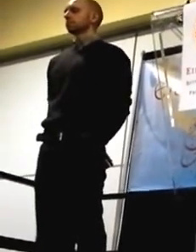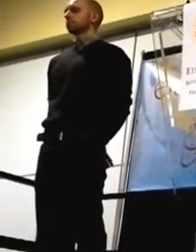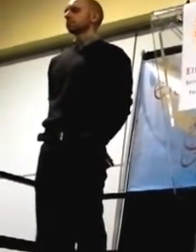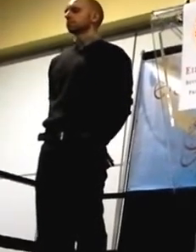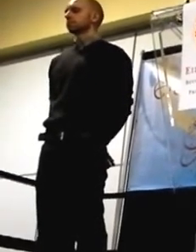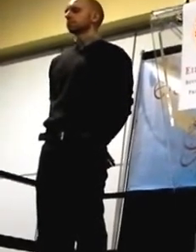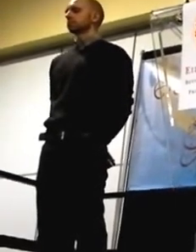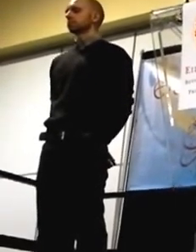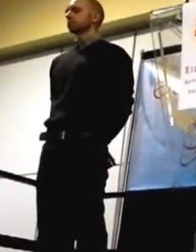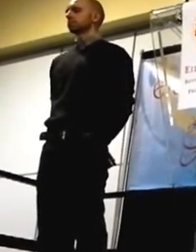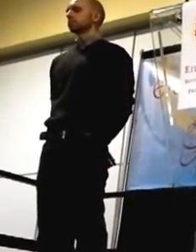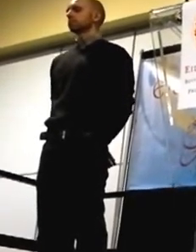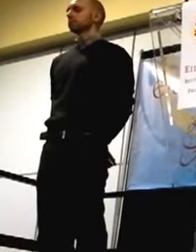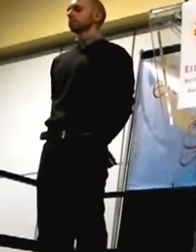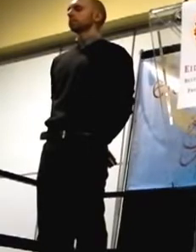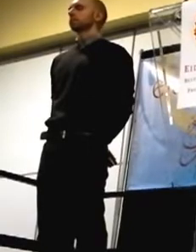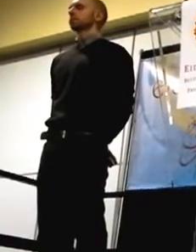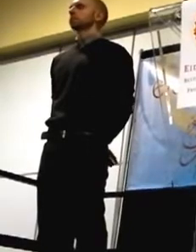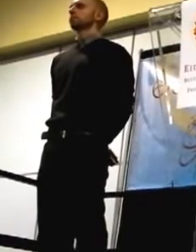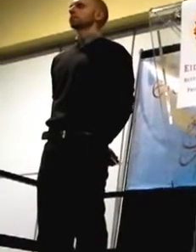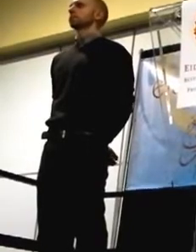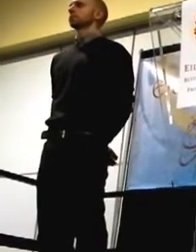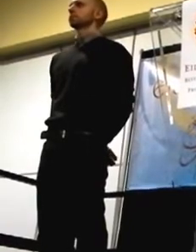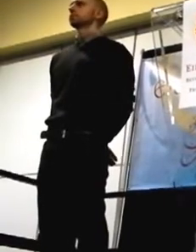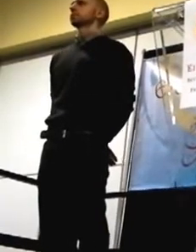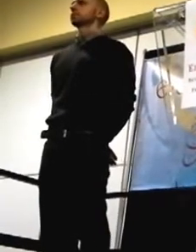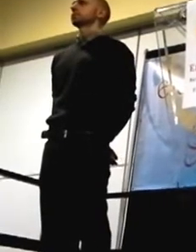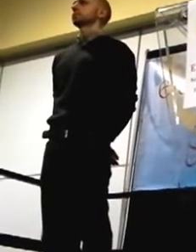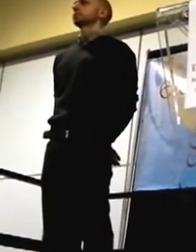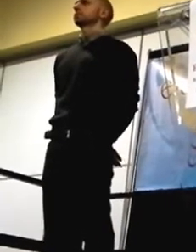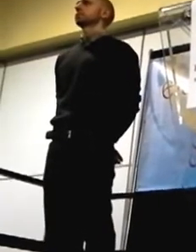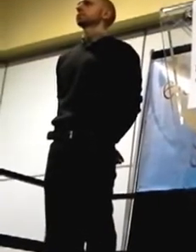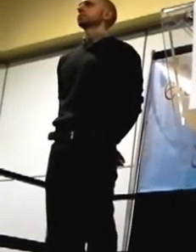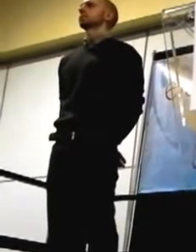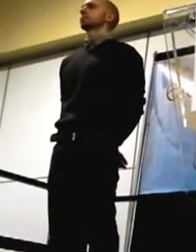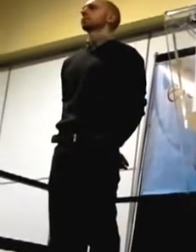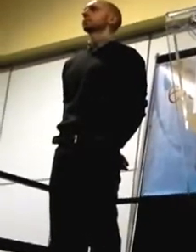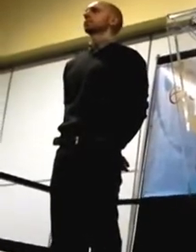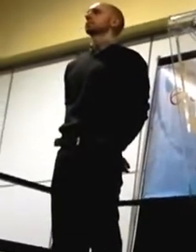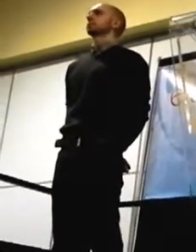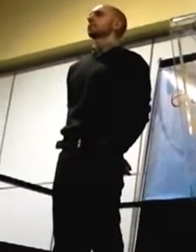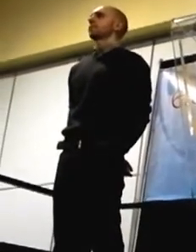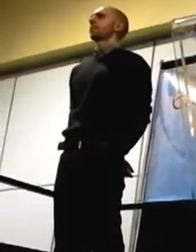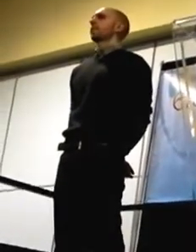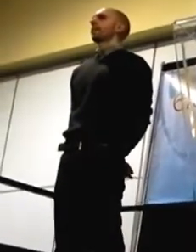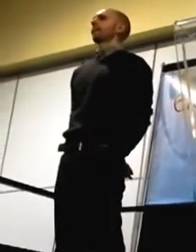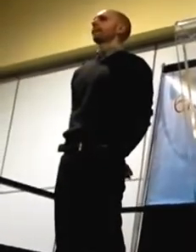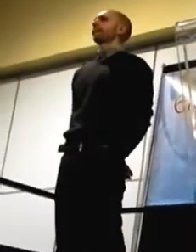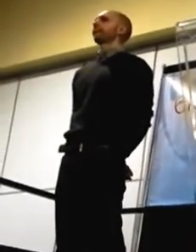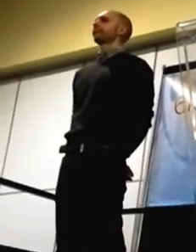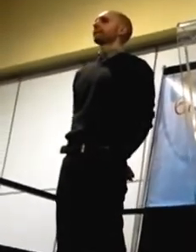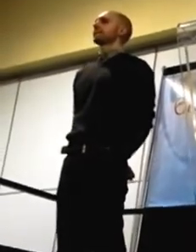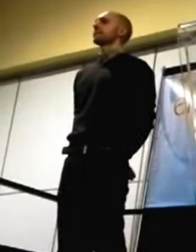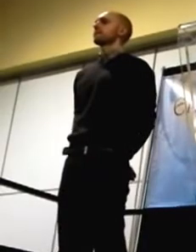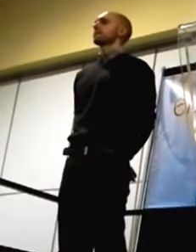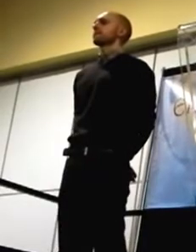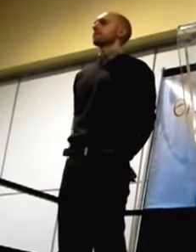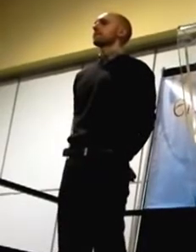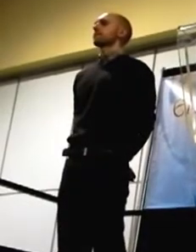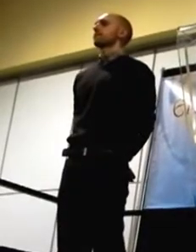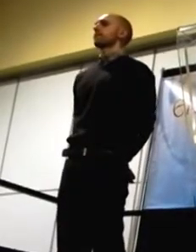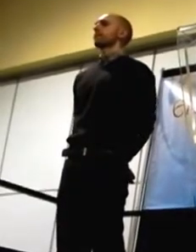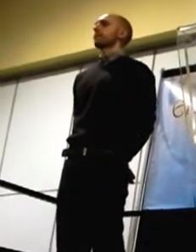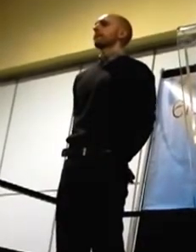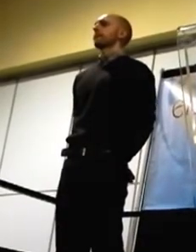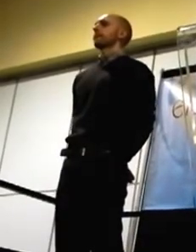المستضعفين، اللهم اطلب بحال إخواننا في سوريا وفي بورما وفي فلسطين